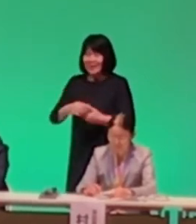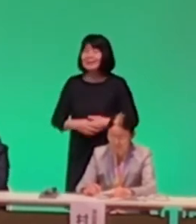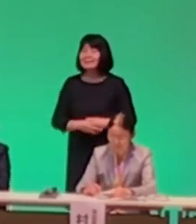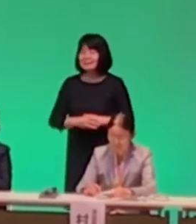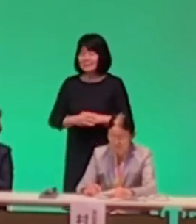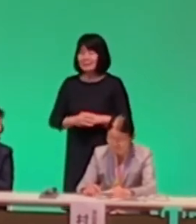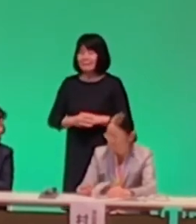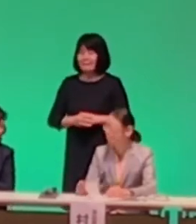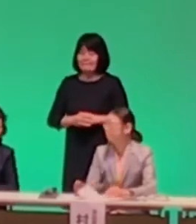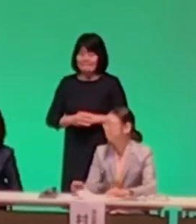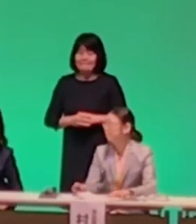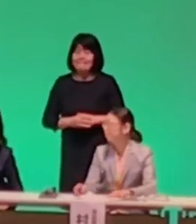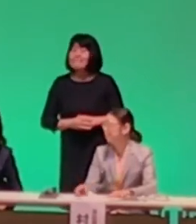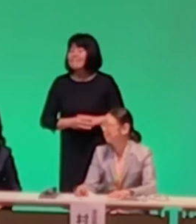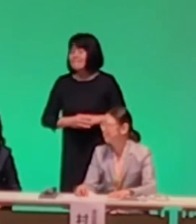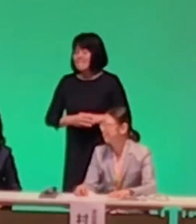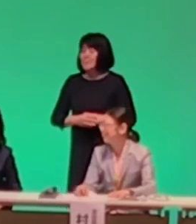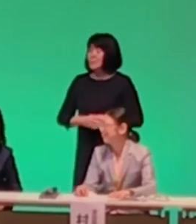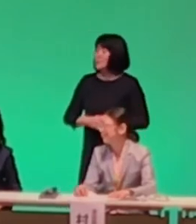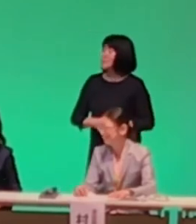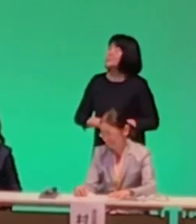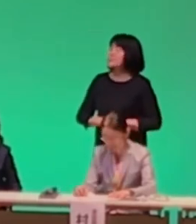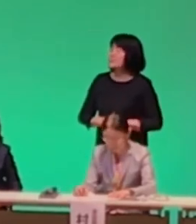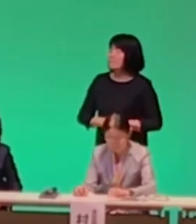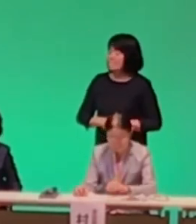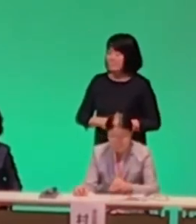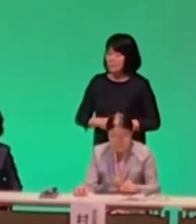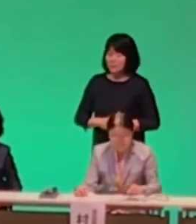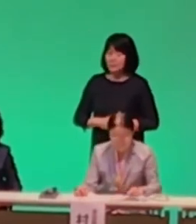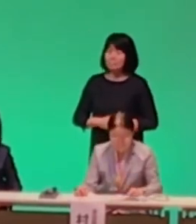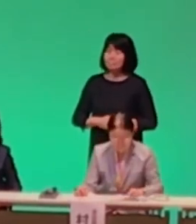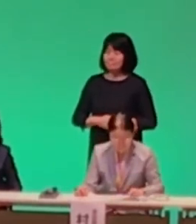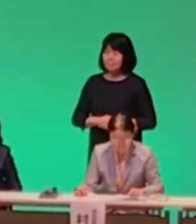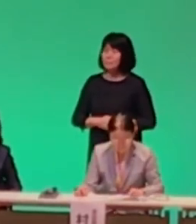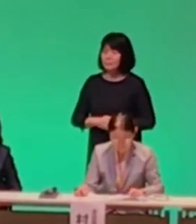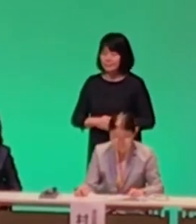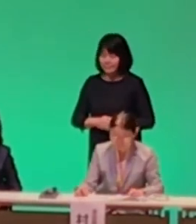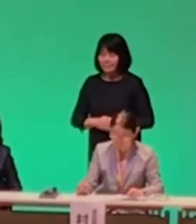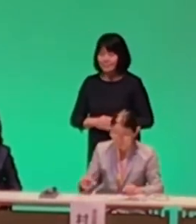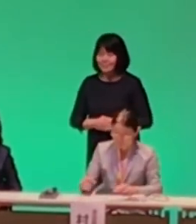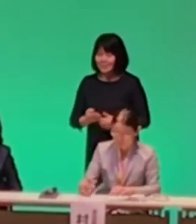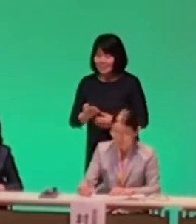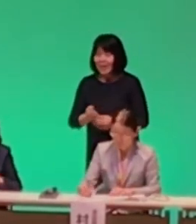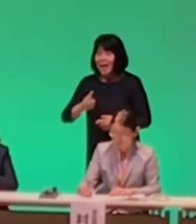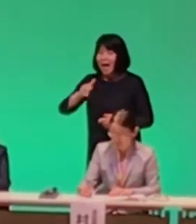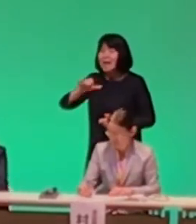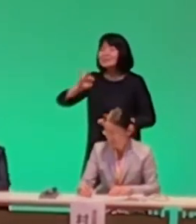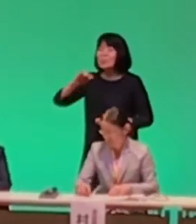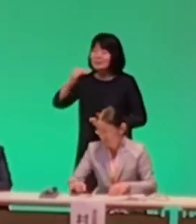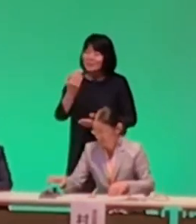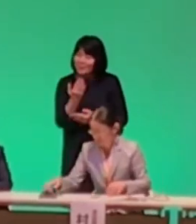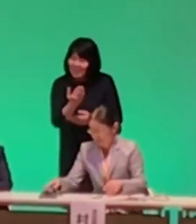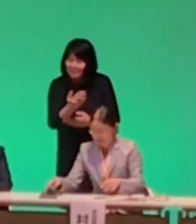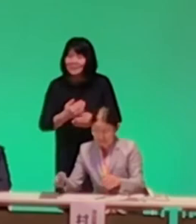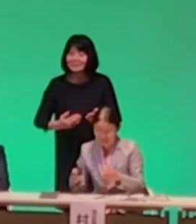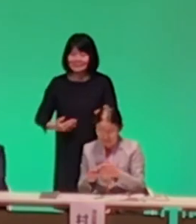。 はい、ありがとうございました。それでは敦子さんお願いいたします。